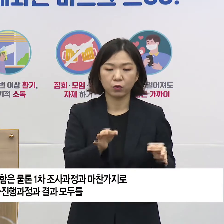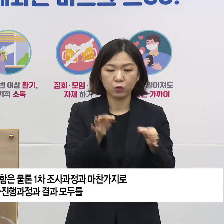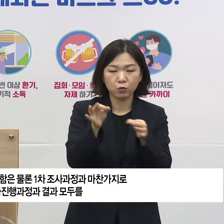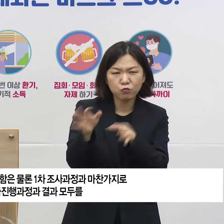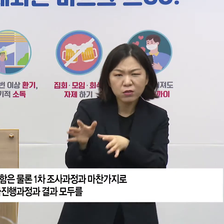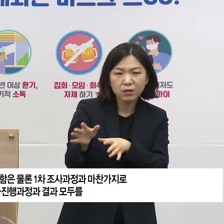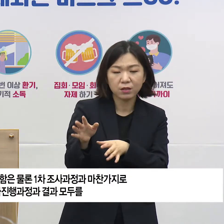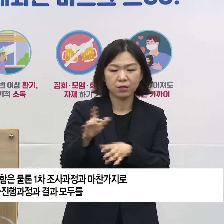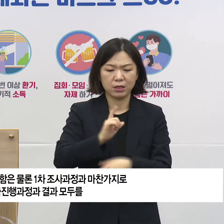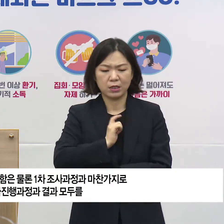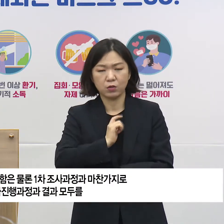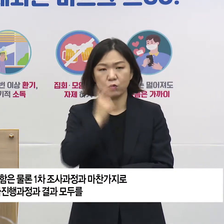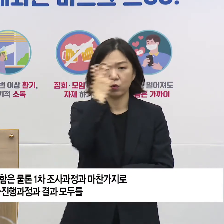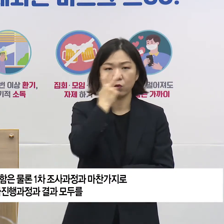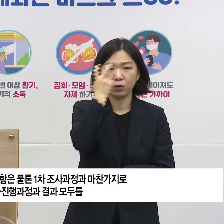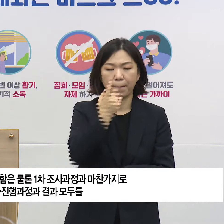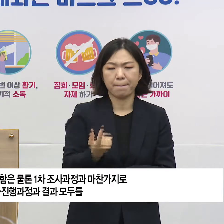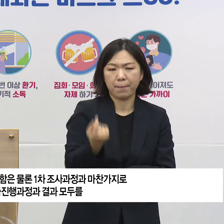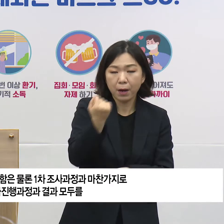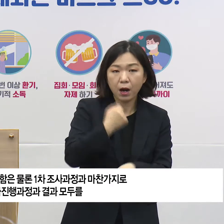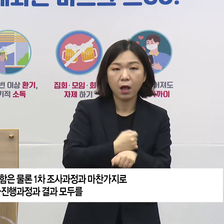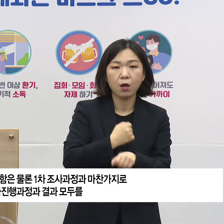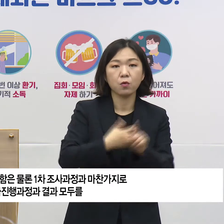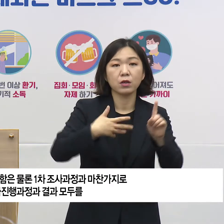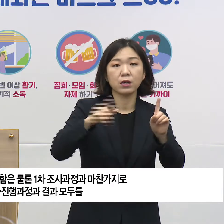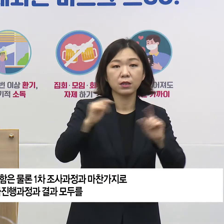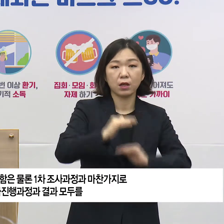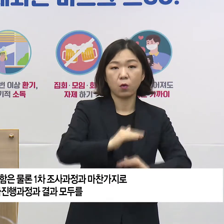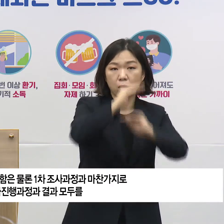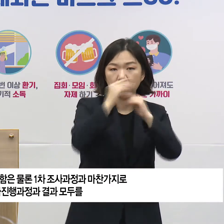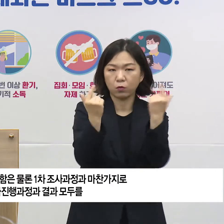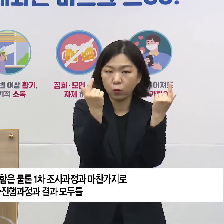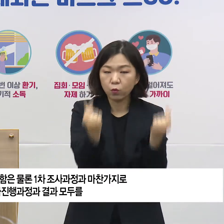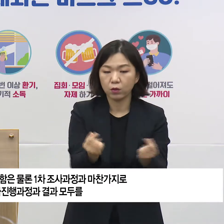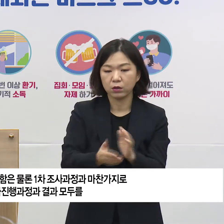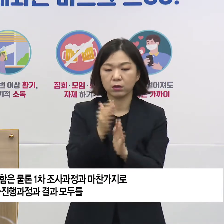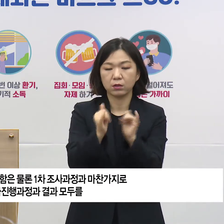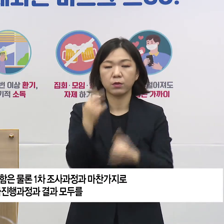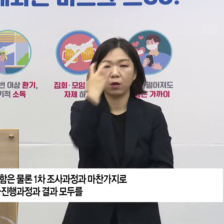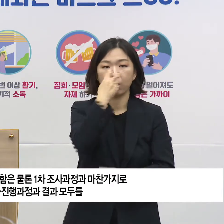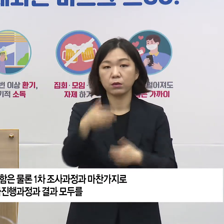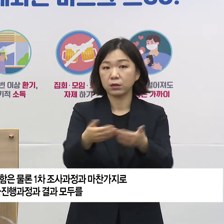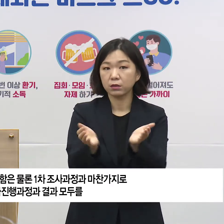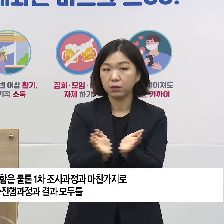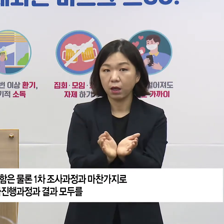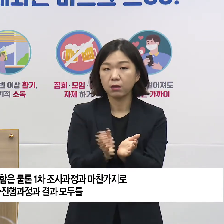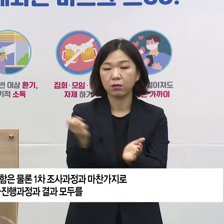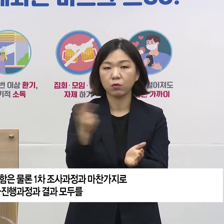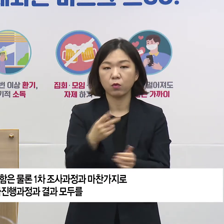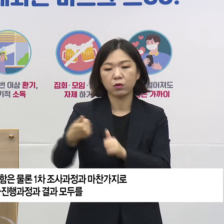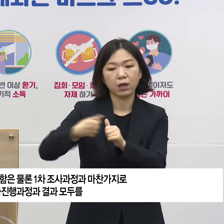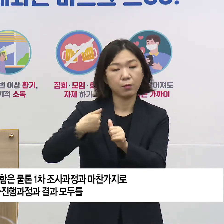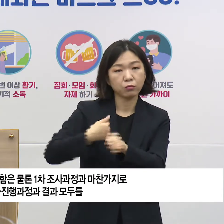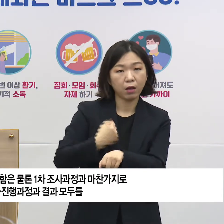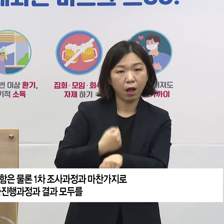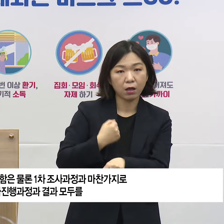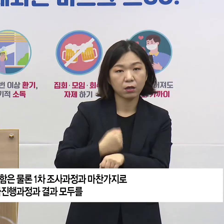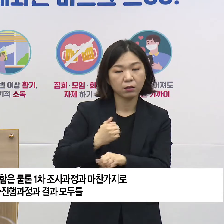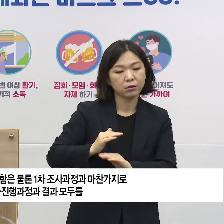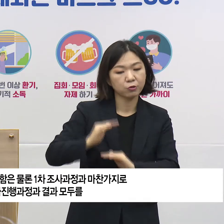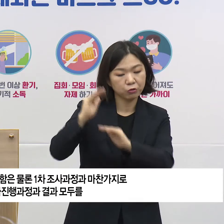진행함은 물론 1차 조사 과정과 마찬가지로 시민검증단의 검증과 자문을 받으며